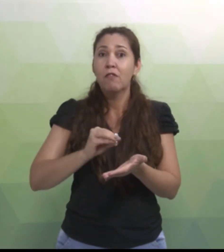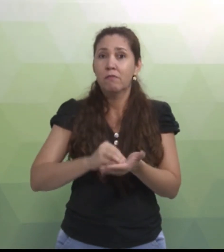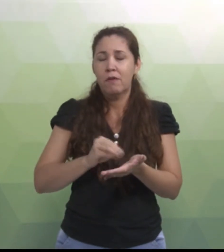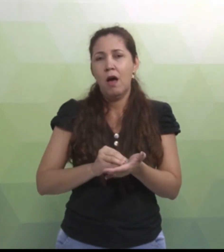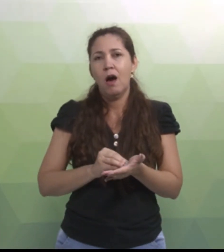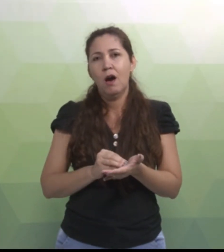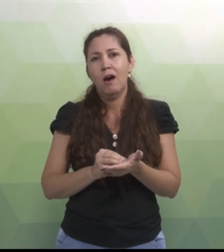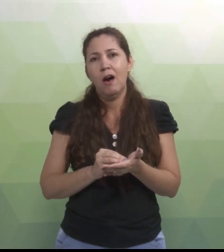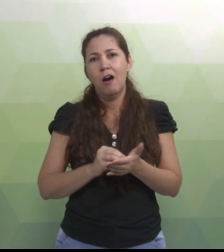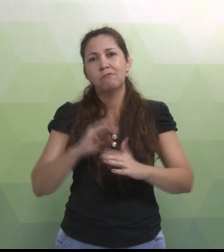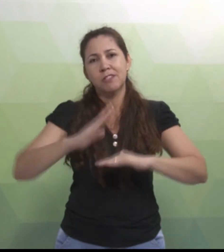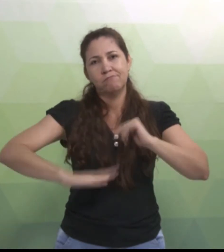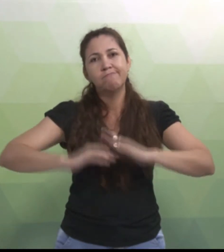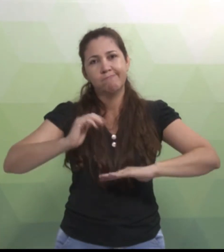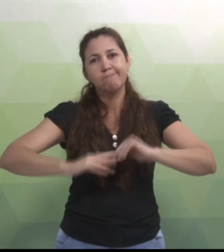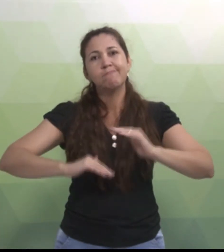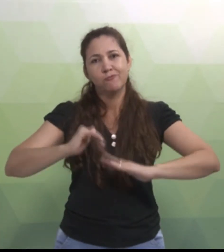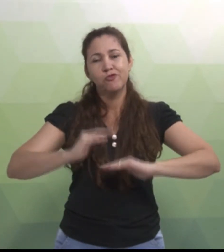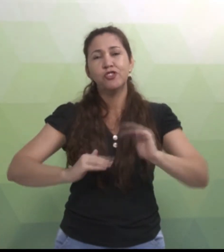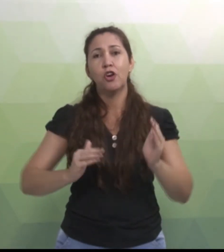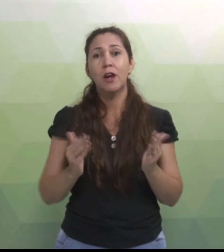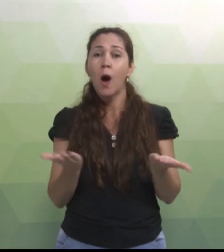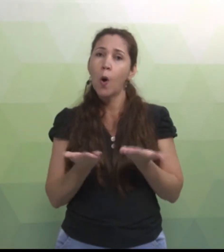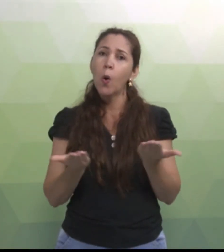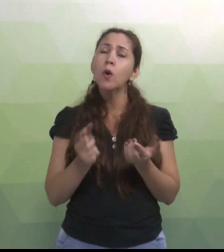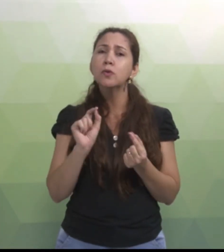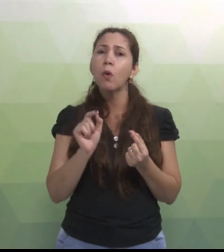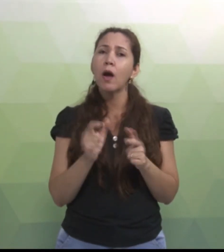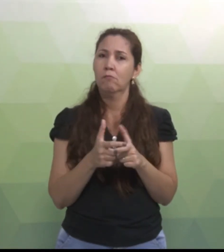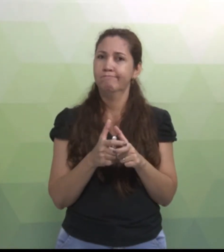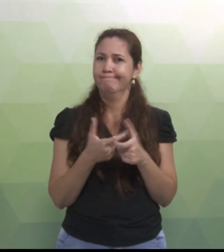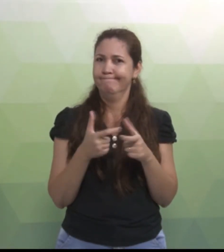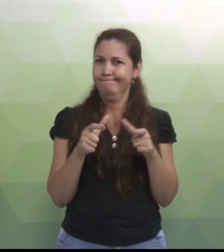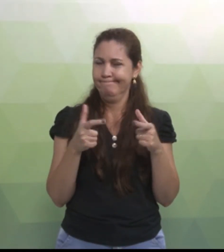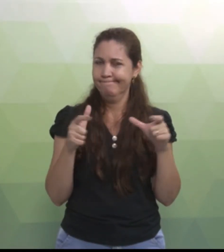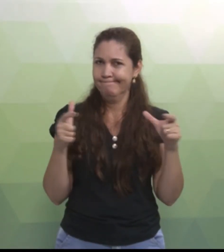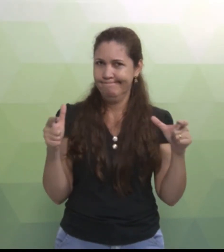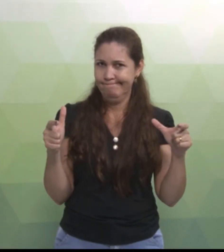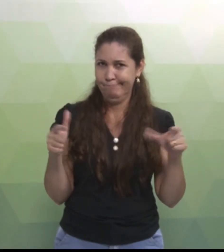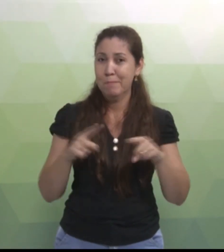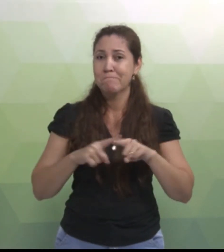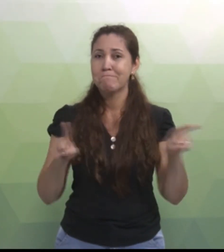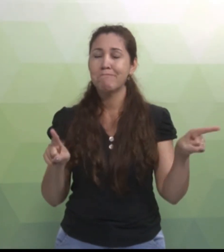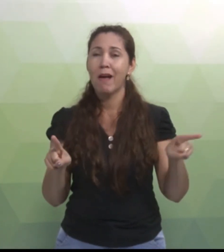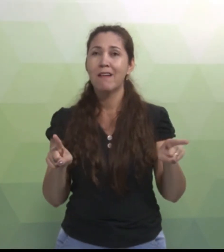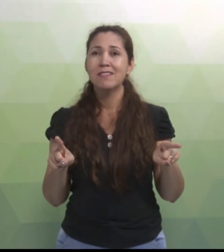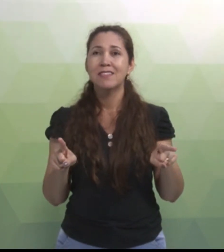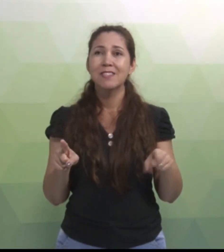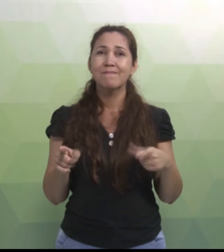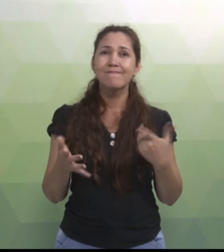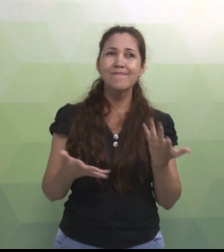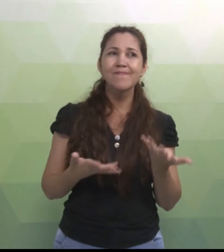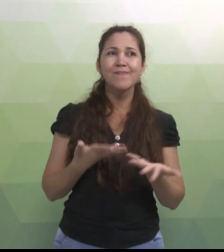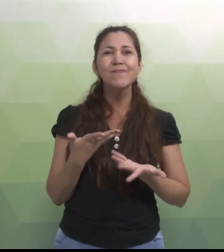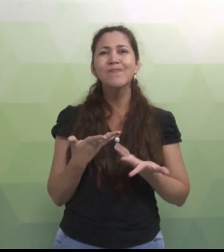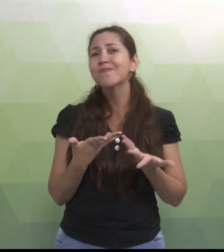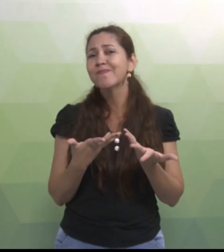particulares. Então, faltava, com isso, houve essa falta de profissionais. É necessário que se amplie.